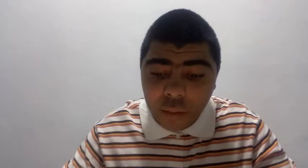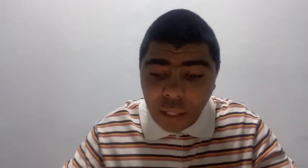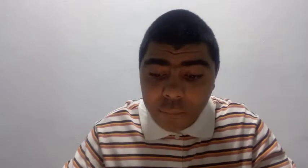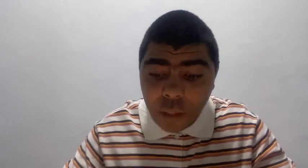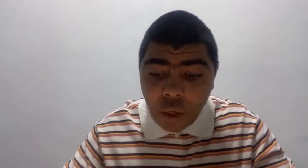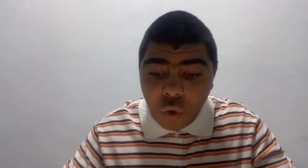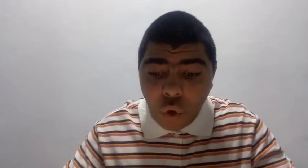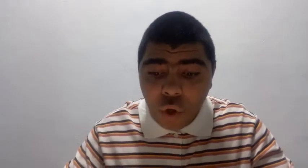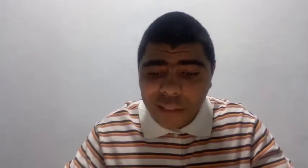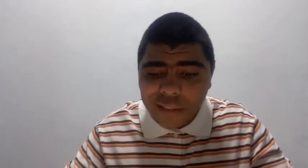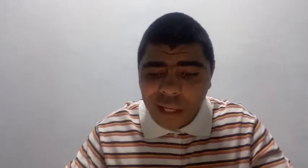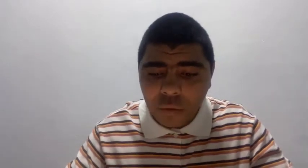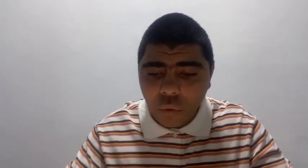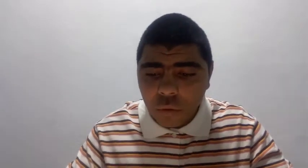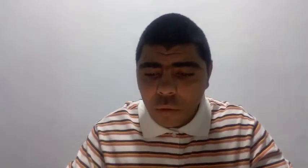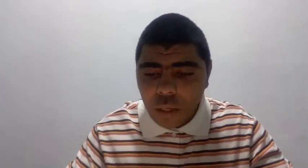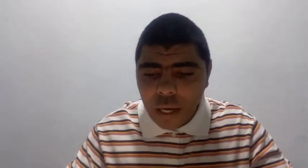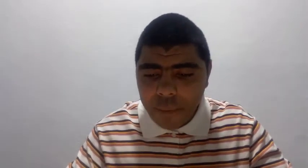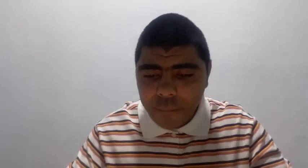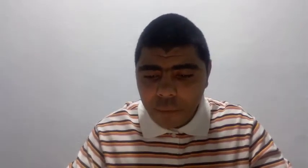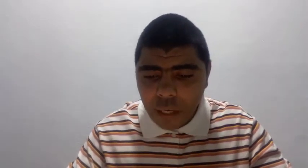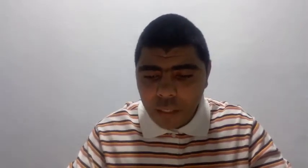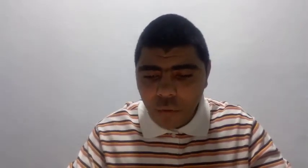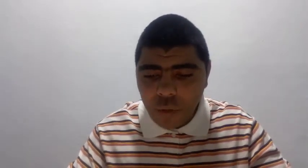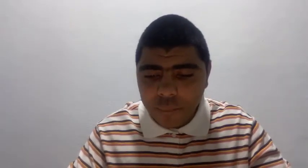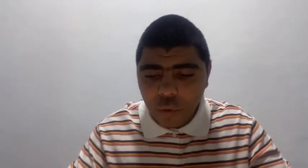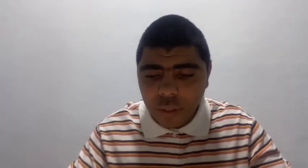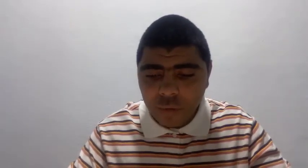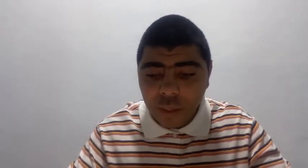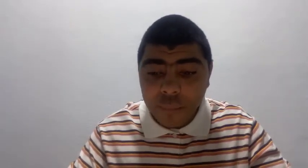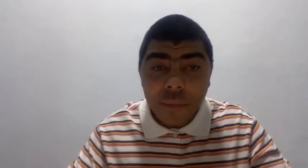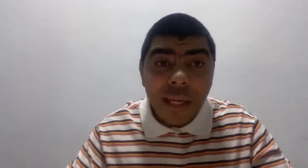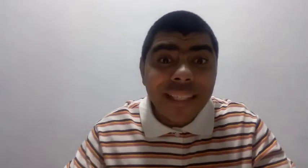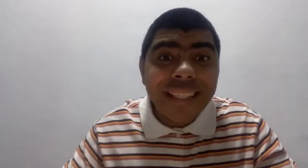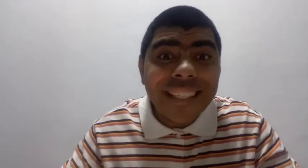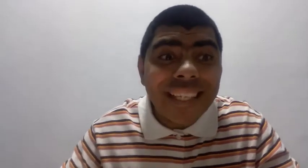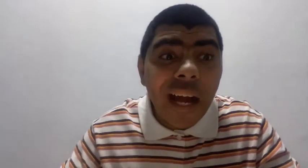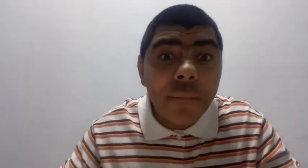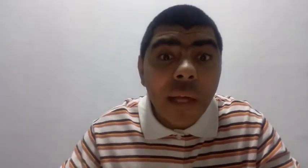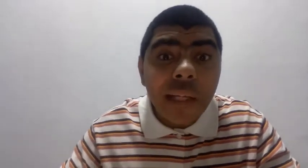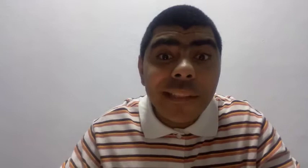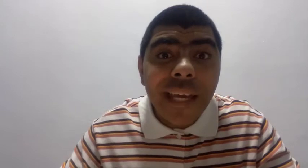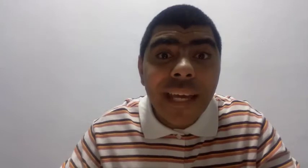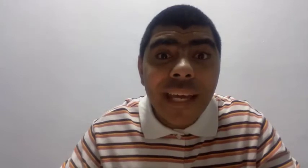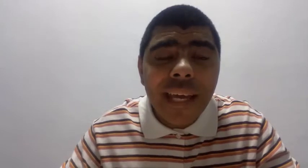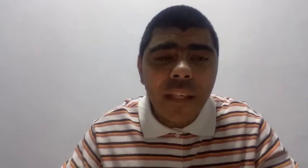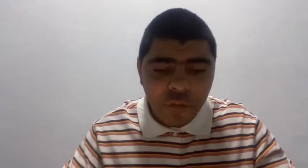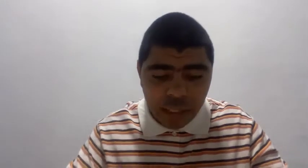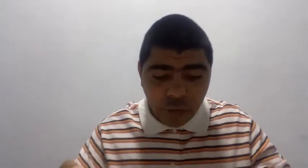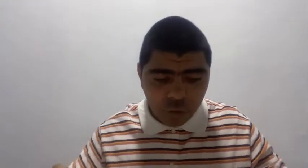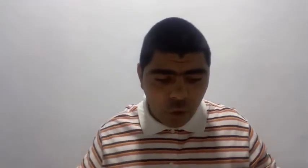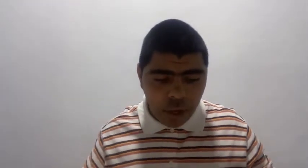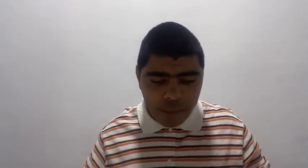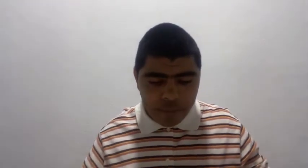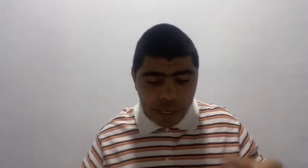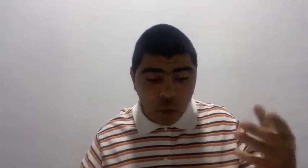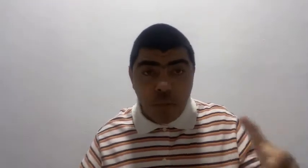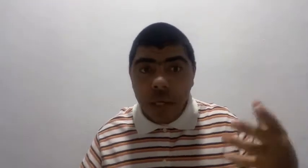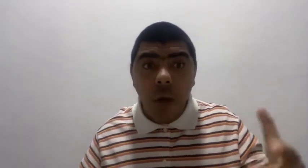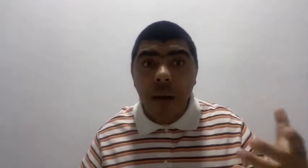están conectando. Amén. Aleluya. Porque sé que será de edificación. Amén. Vaya conmigo a la